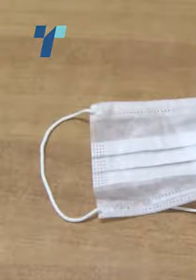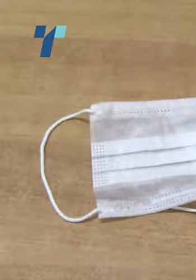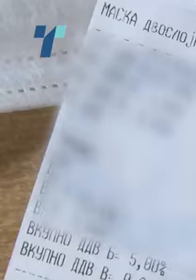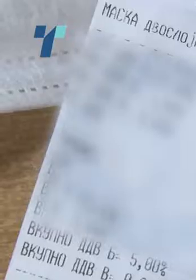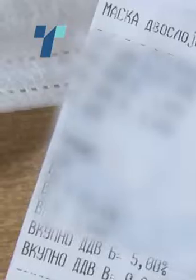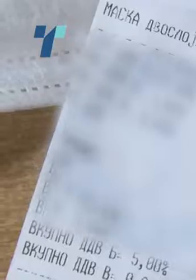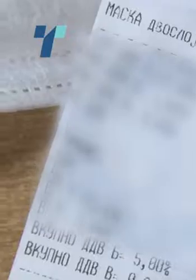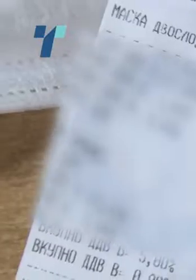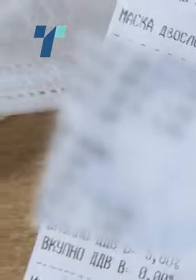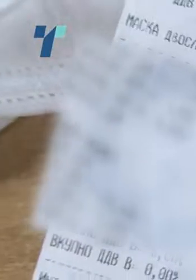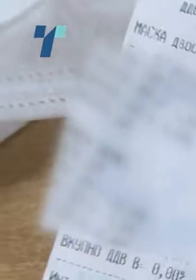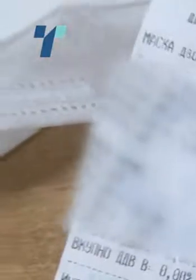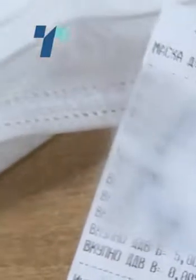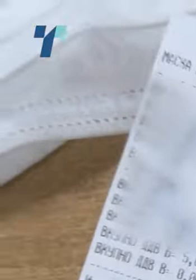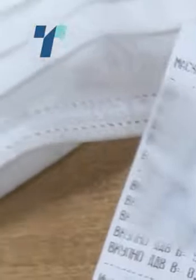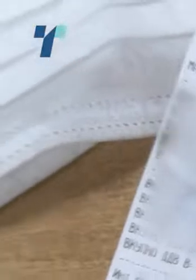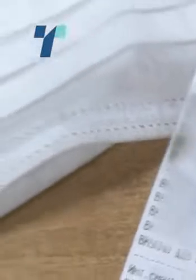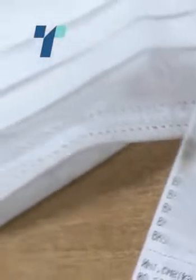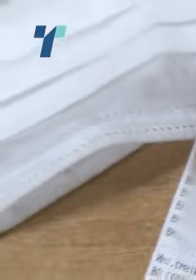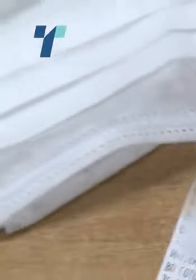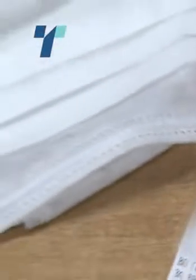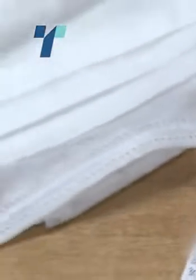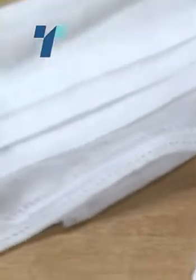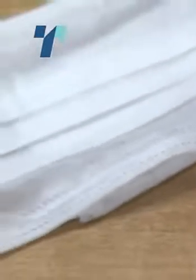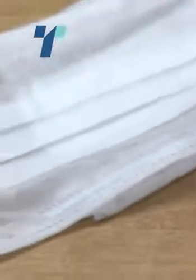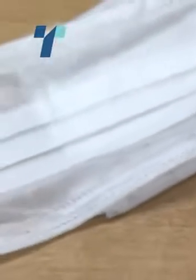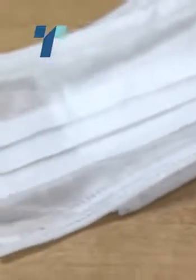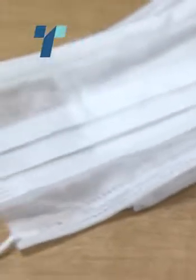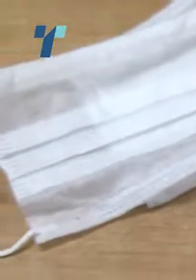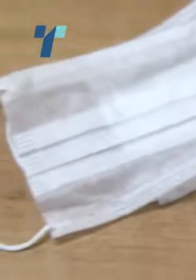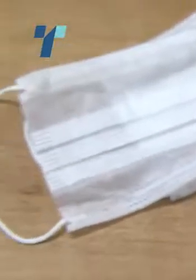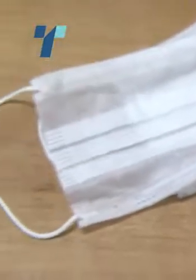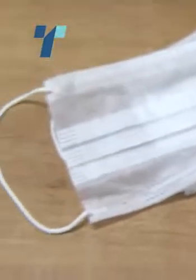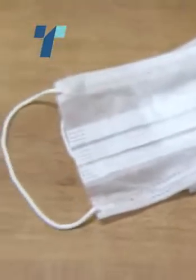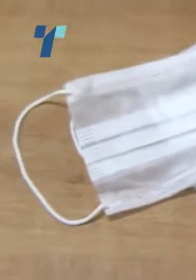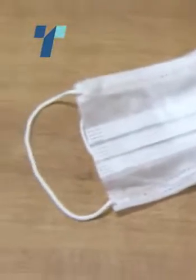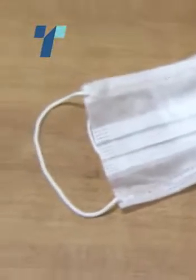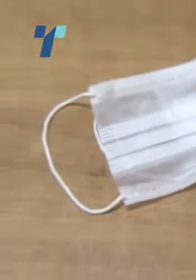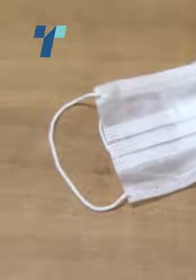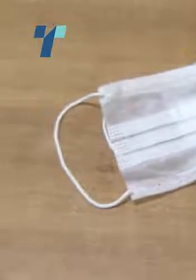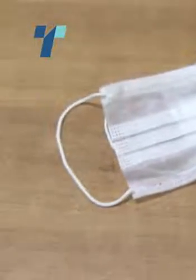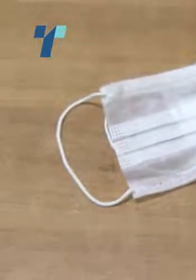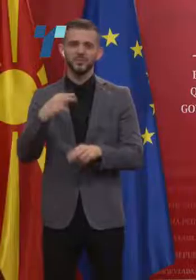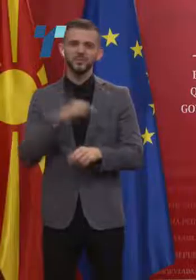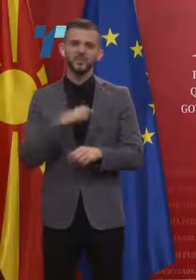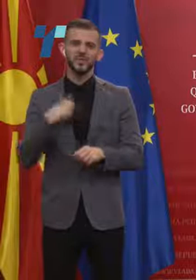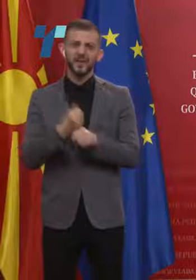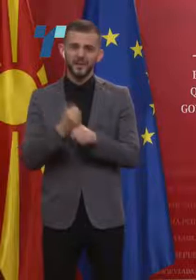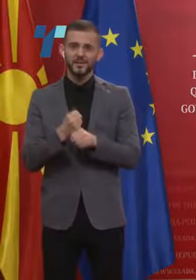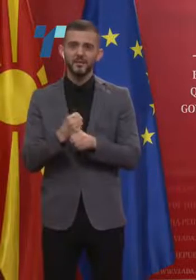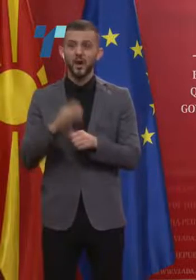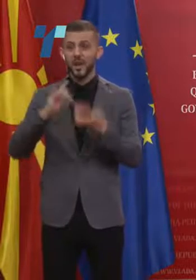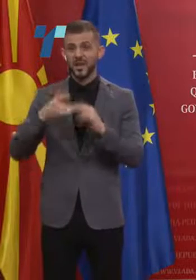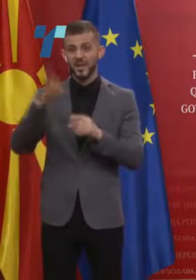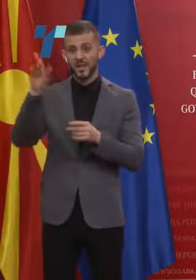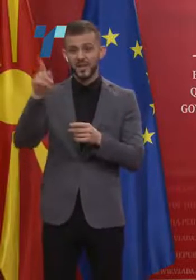свој ризик. Каков производ се нуди таму, инспекторите не можат да проверат. Ние контрола можеме да правиме на онлайн продажбата